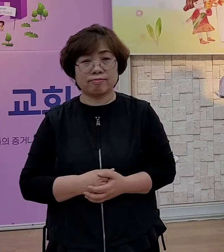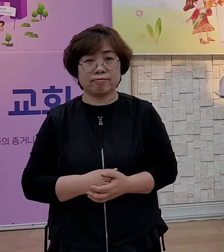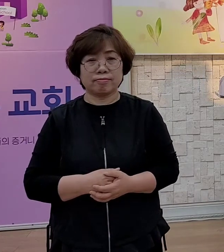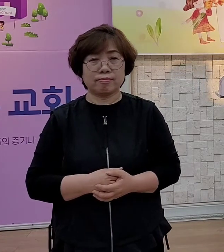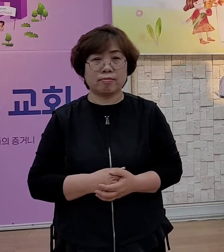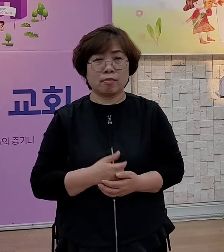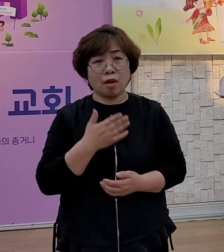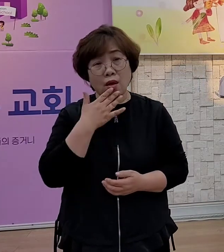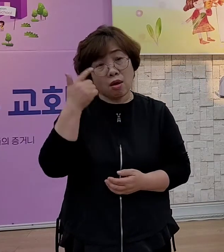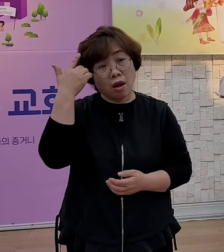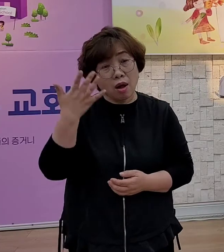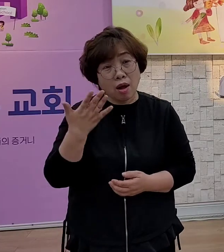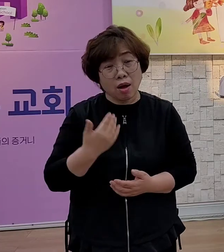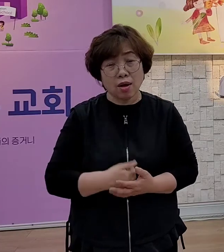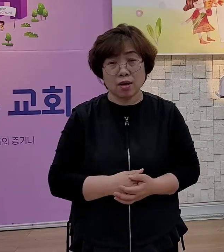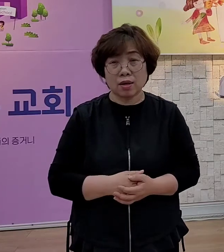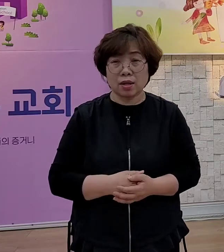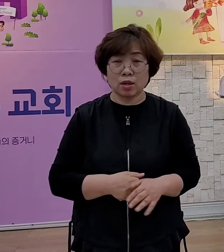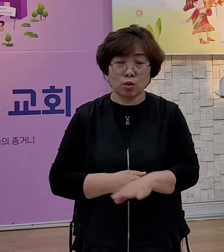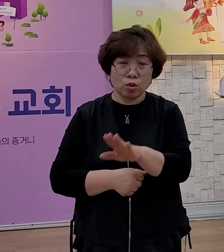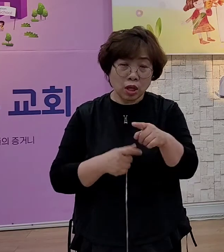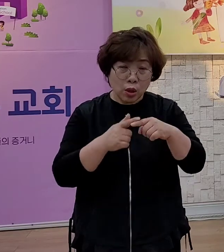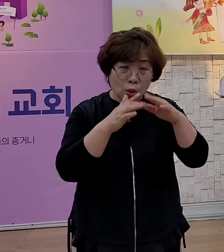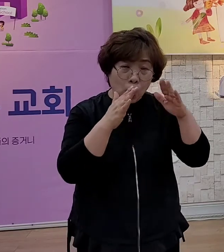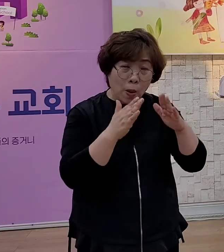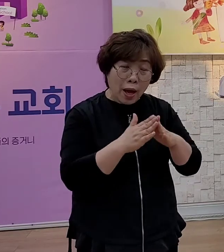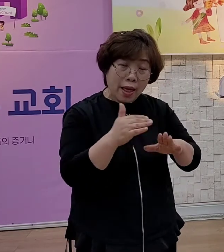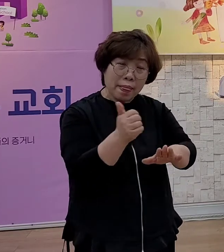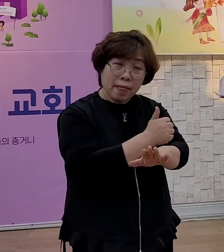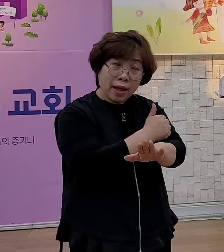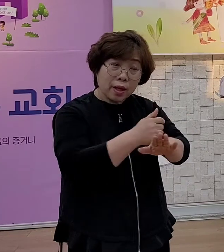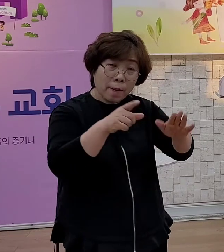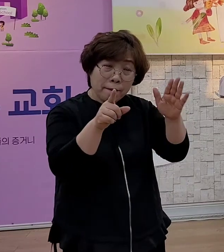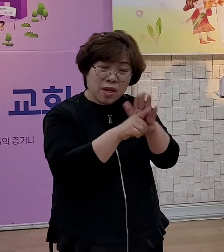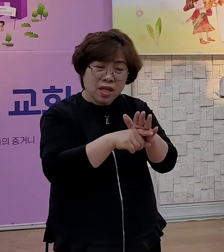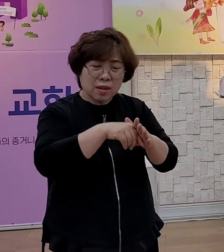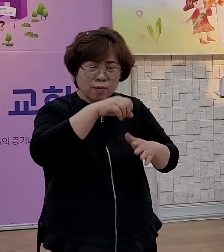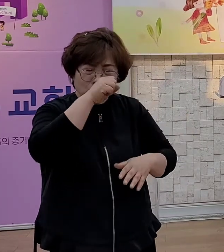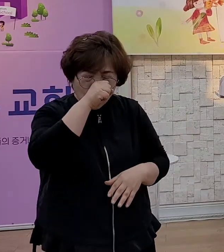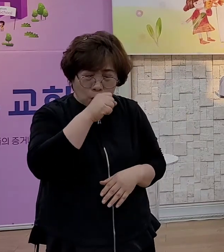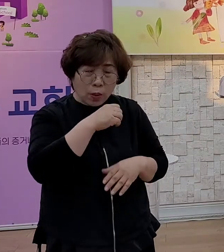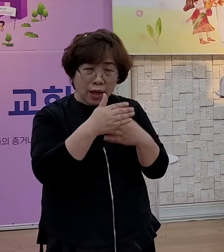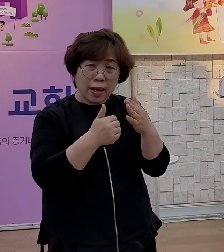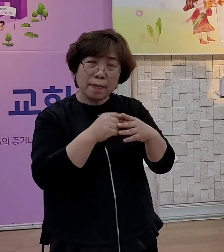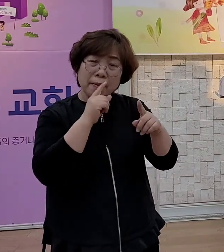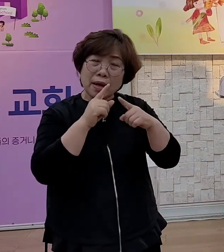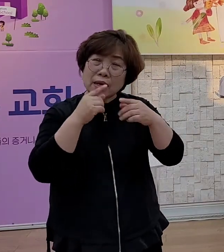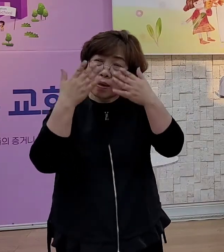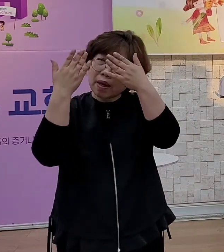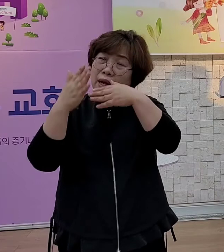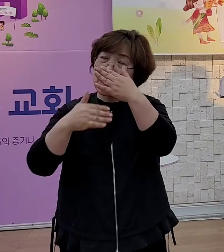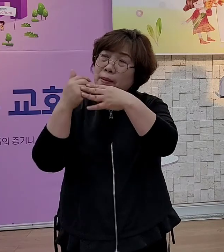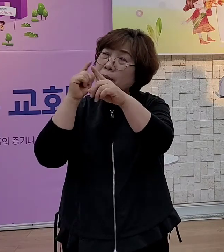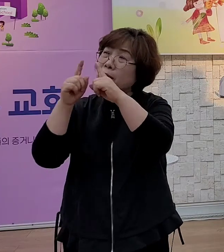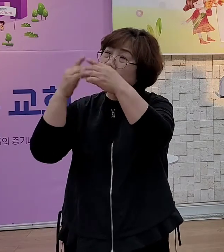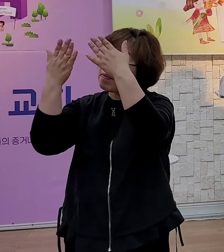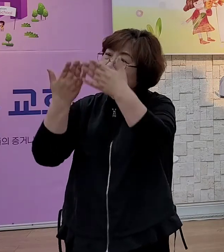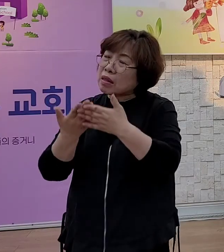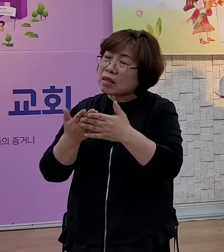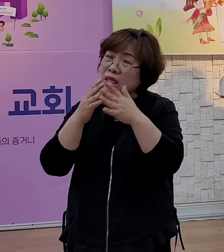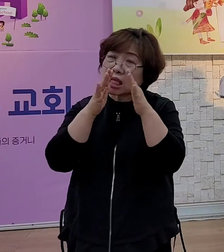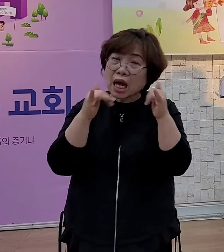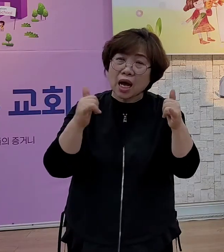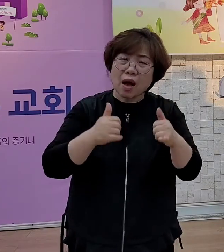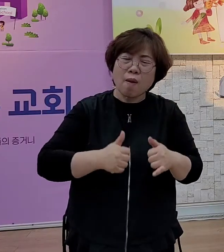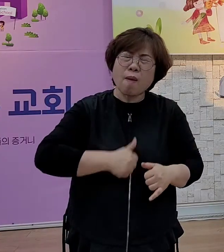여러분, 이게 가능할까요? 아니 우리가 교회 다니고 믿음이 있고 하나님의 말씀을 받는데 어떻게 성을 내냐고요? 가능합니까?